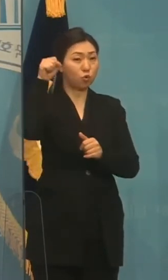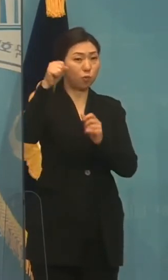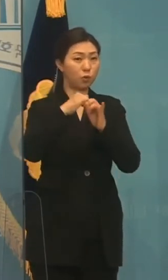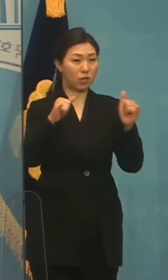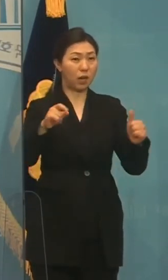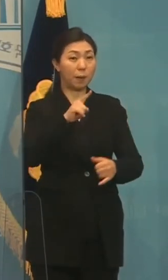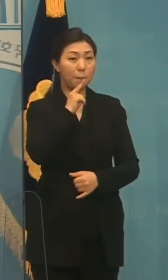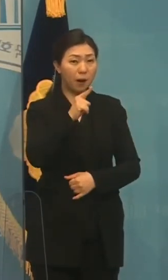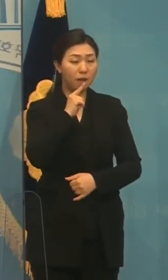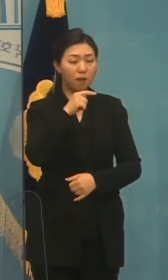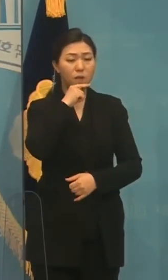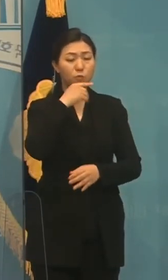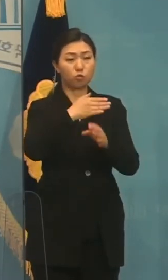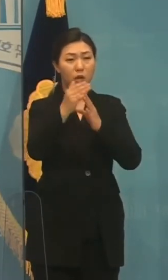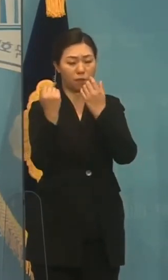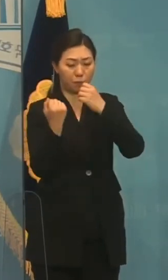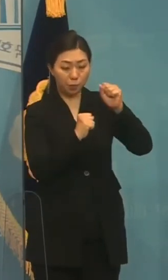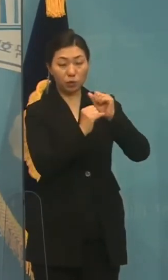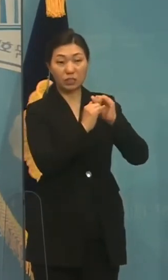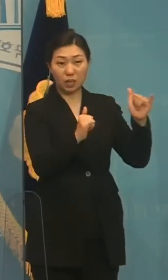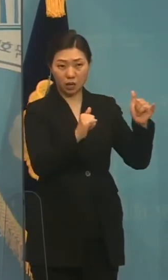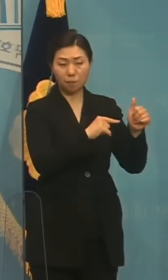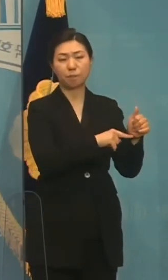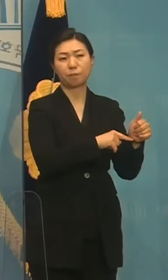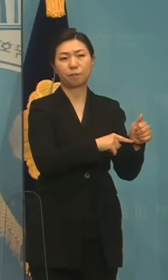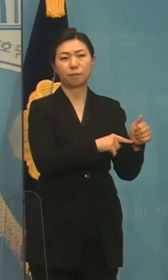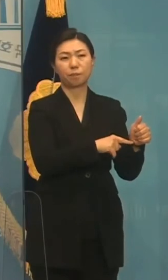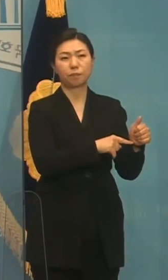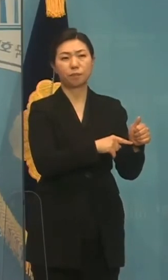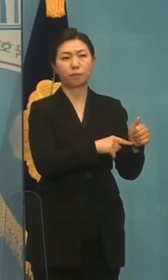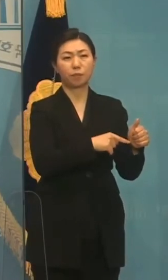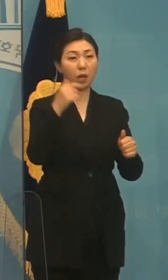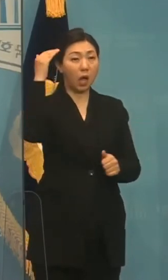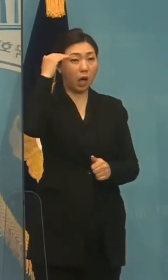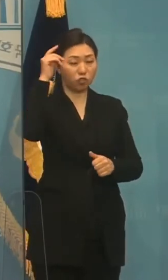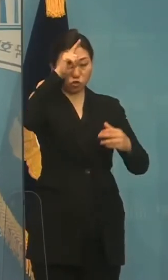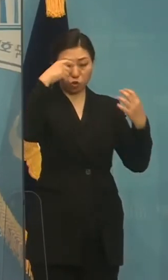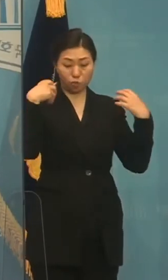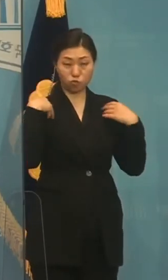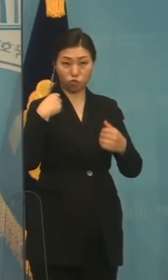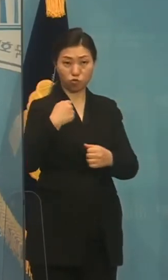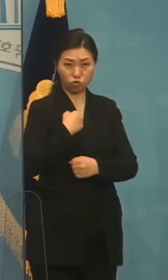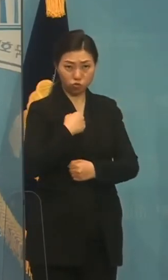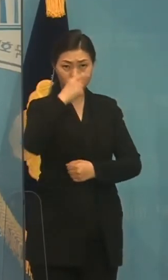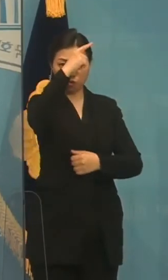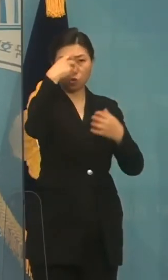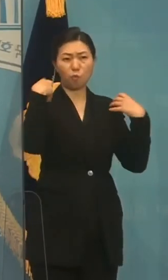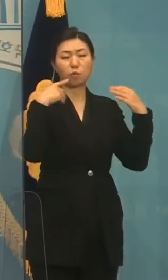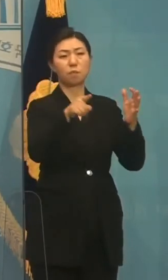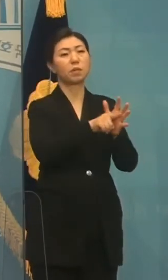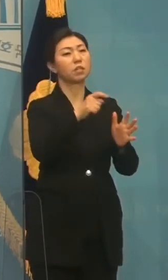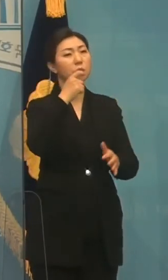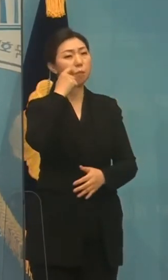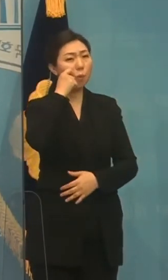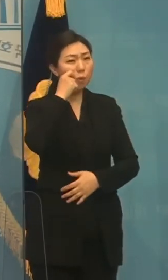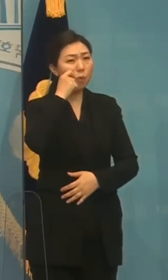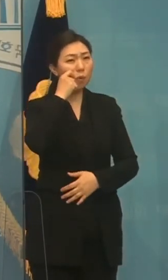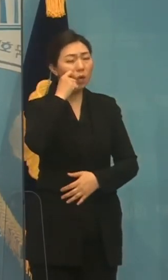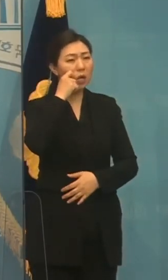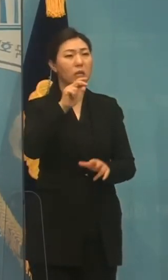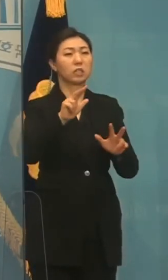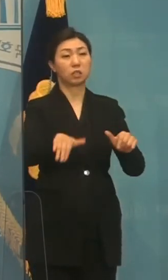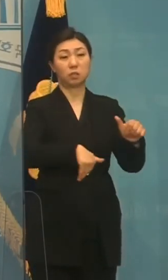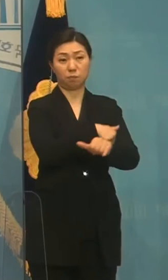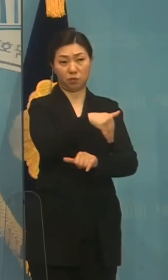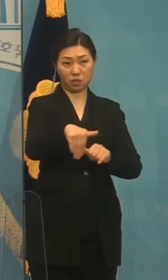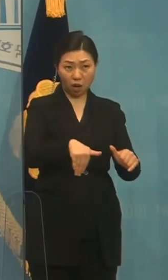시도한 귀순자가 대한민국 정부와 군을 믿지 못하는 어처구니없는 오늘의 현실은